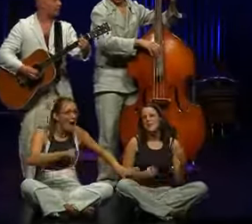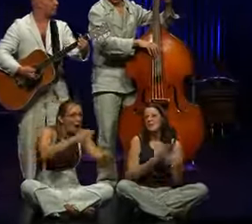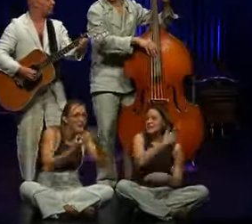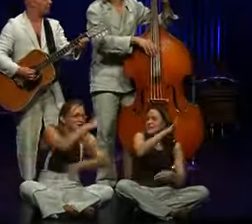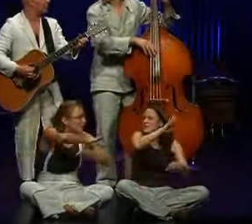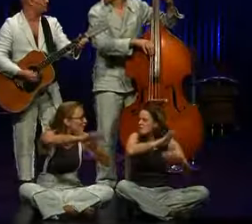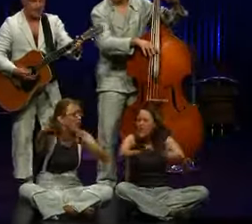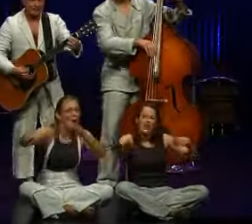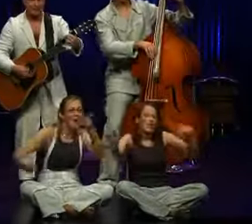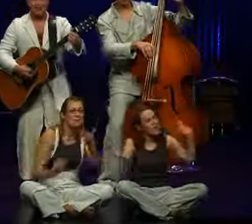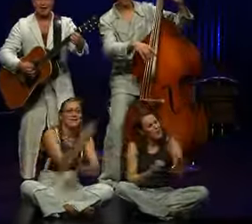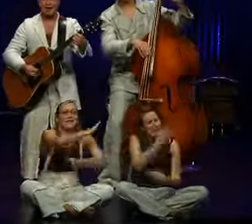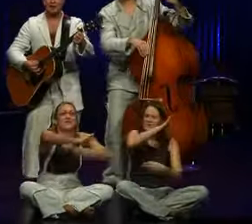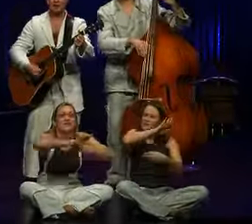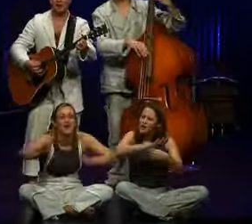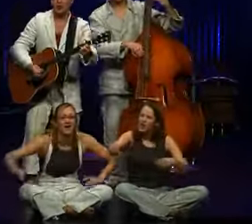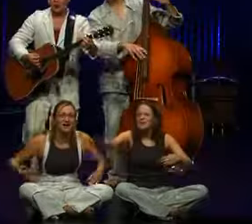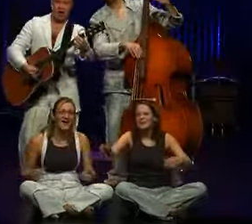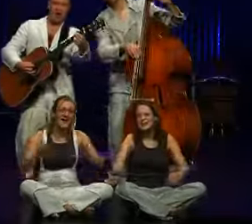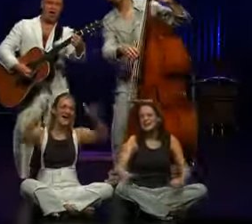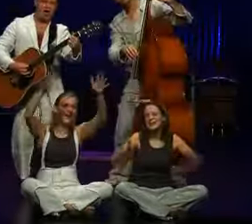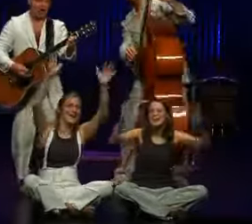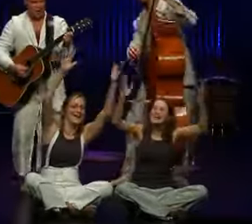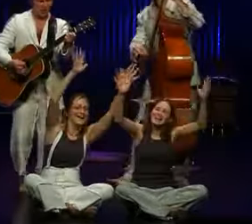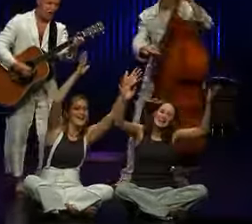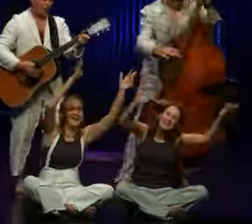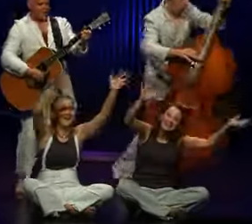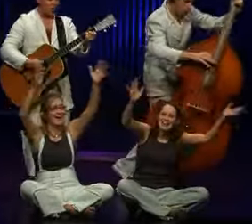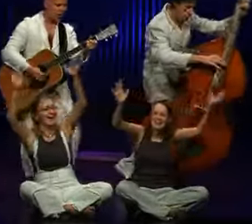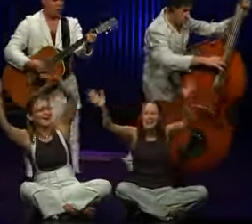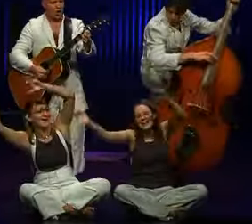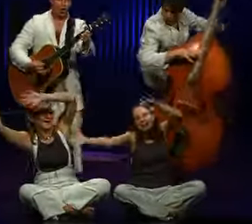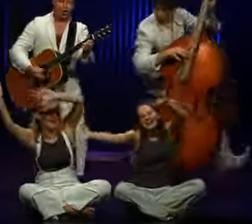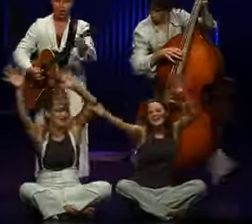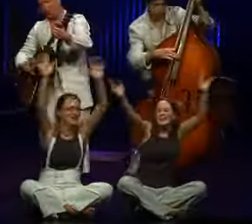is weer uitverkocht, het is weer uitverkocht. Ja, ja, la, la.